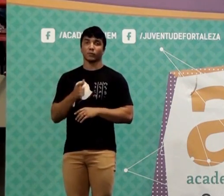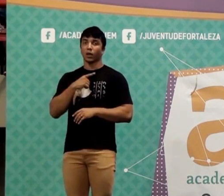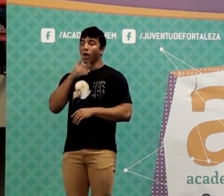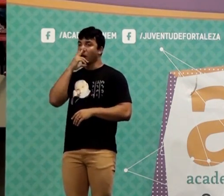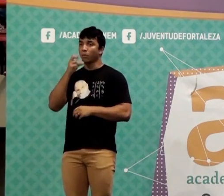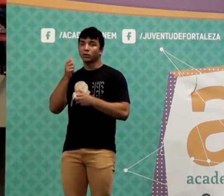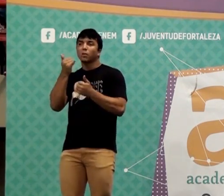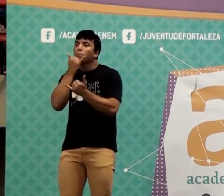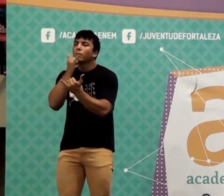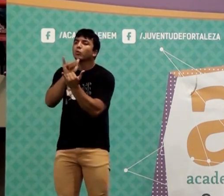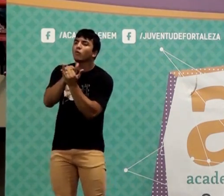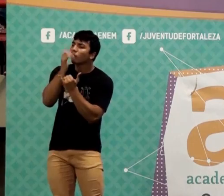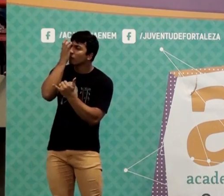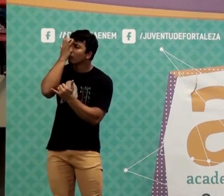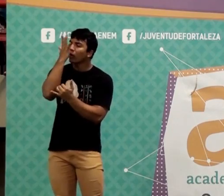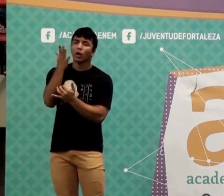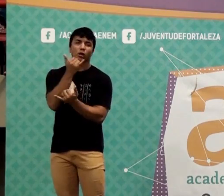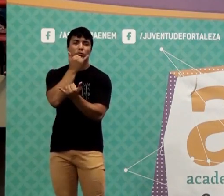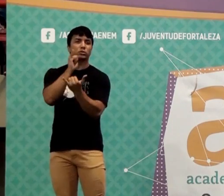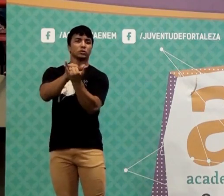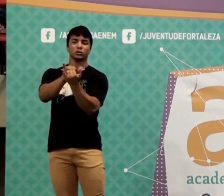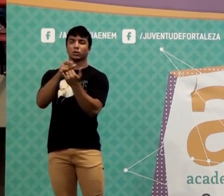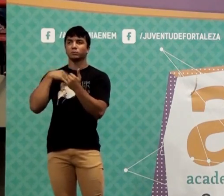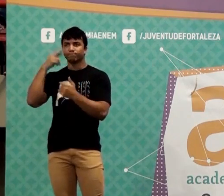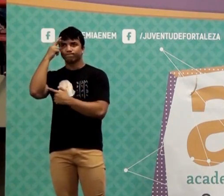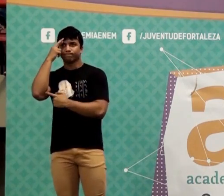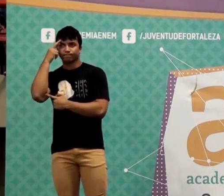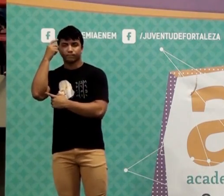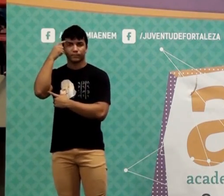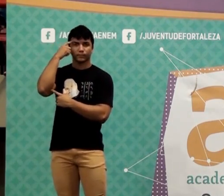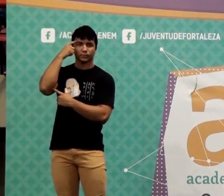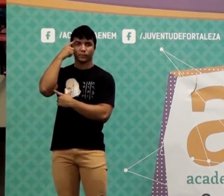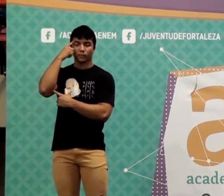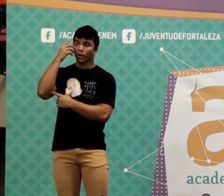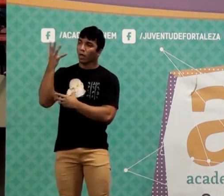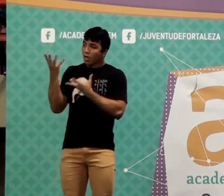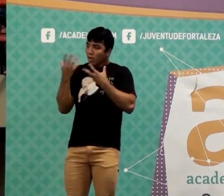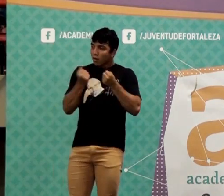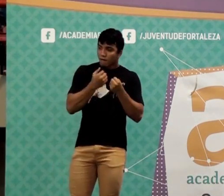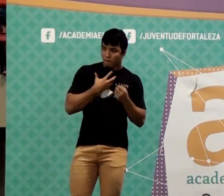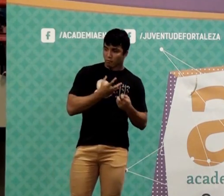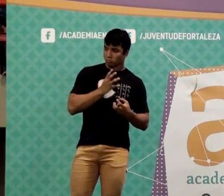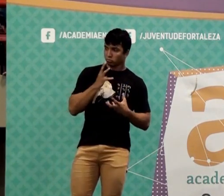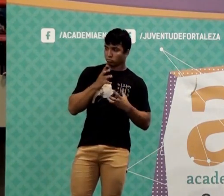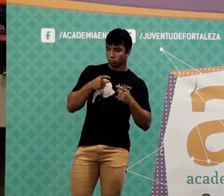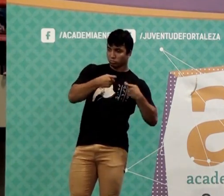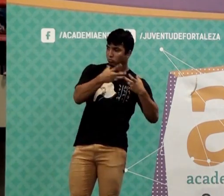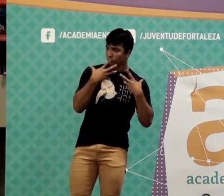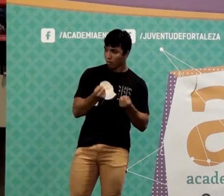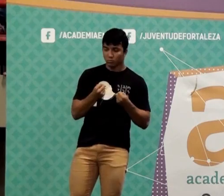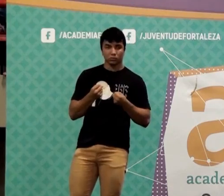Oriente Médio e derrotasse os árabes e tomasse a Terra Santa de volta, você ganharia o perdão dos pecados. Só